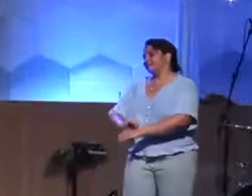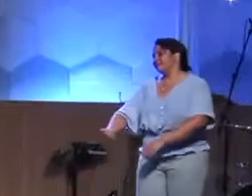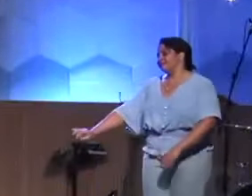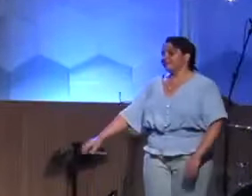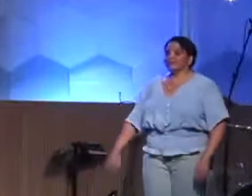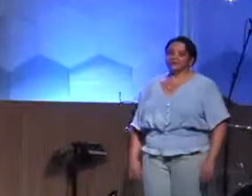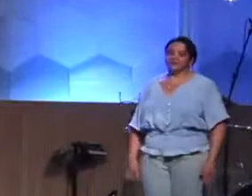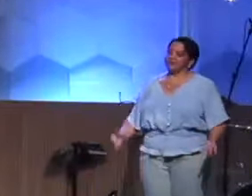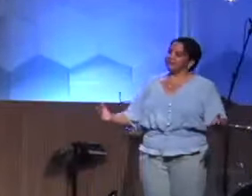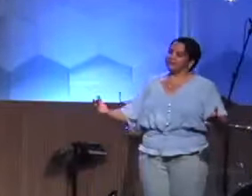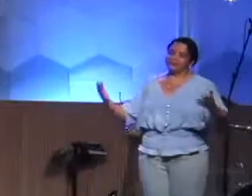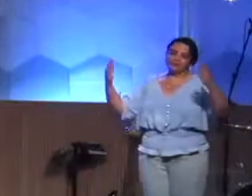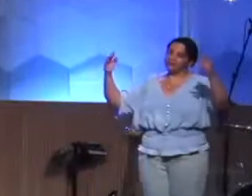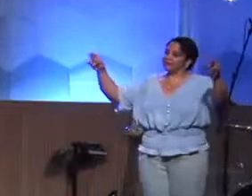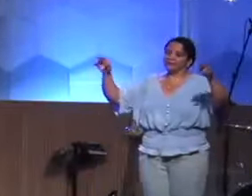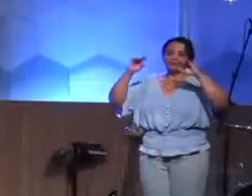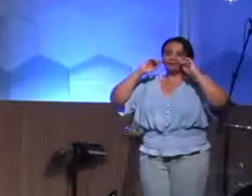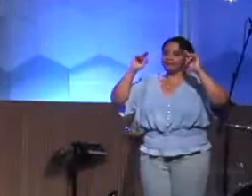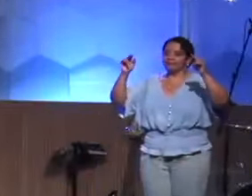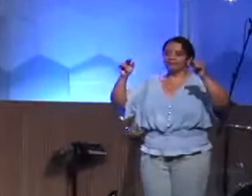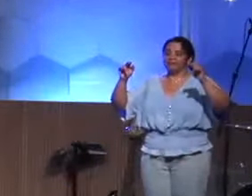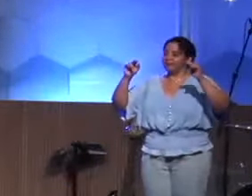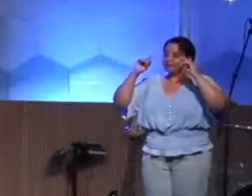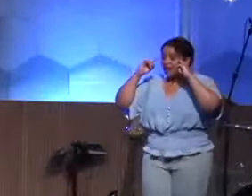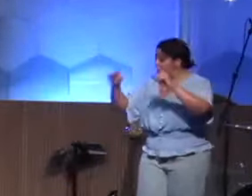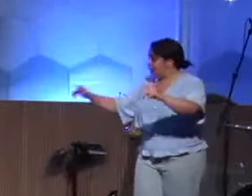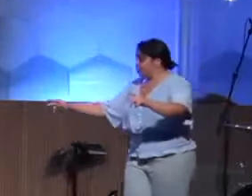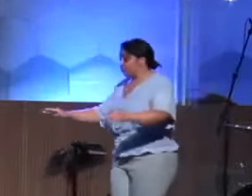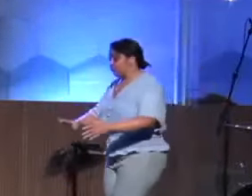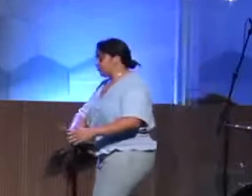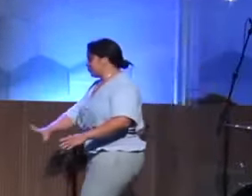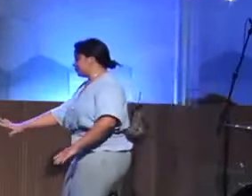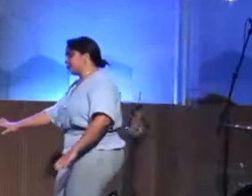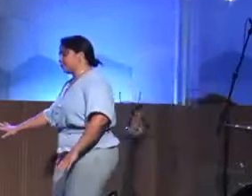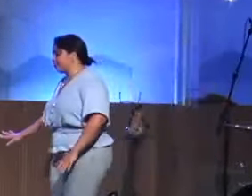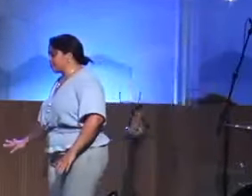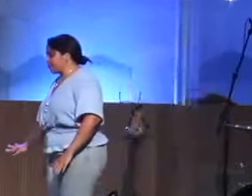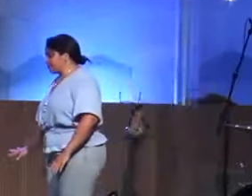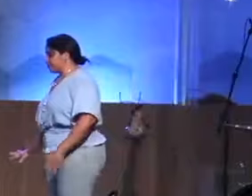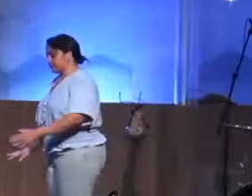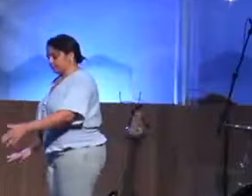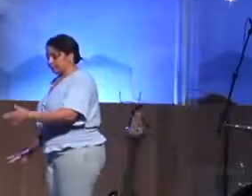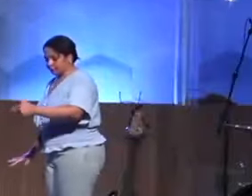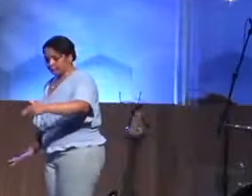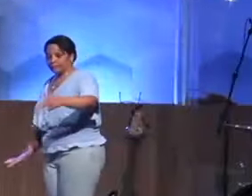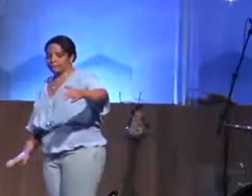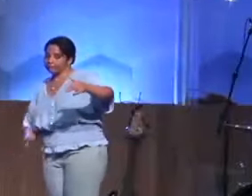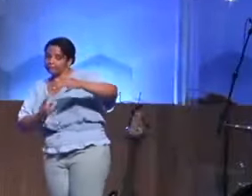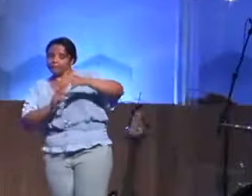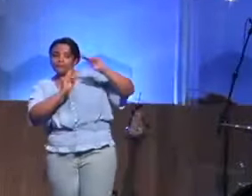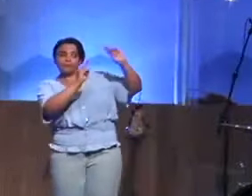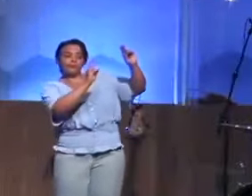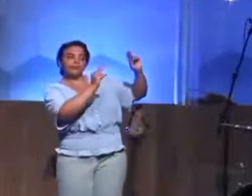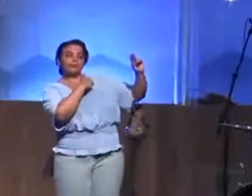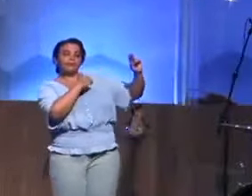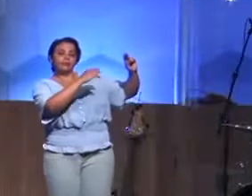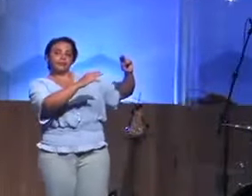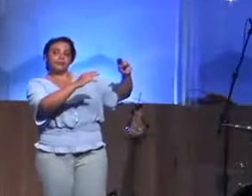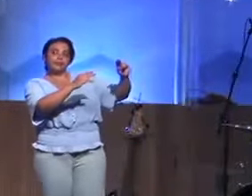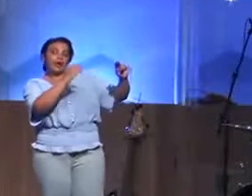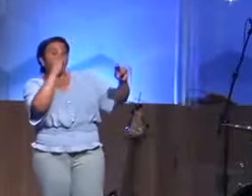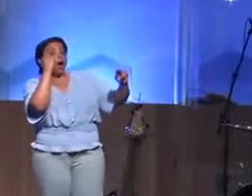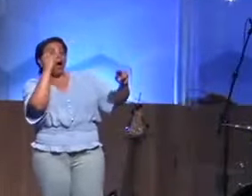quando a gente faz isso a casa de Deus é apenas uma uma justificativa que nós usamos